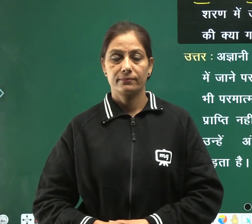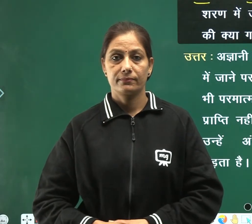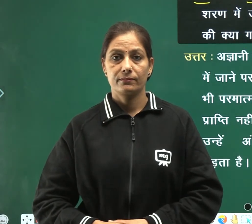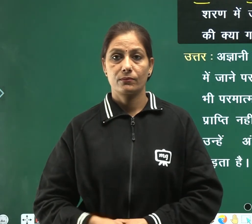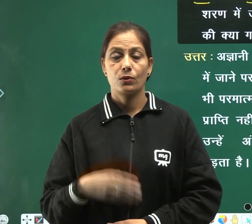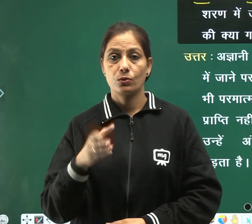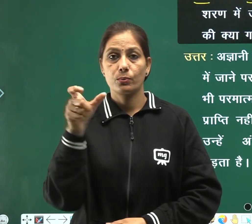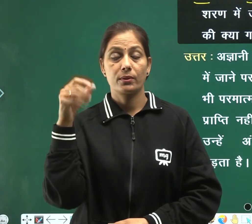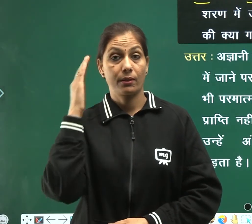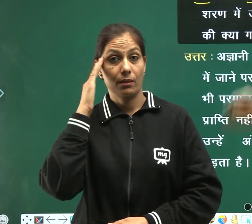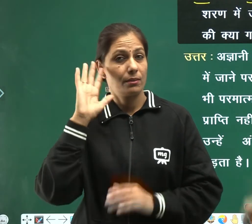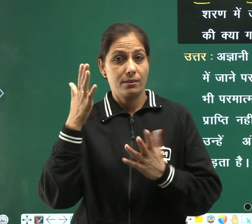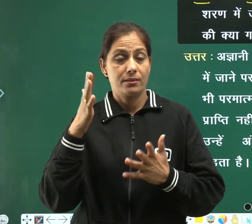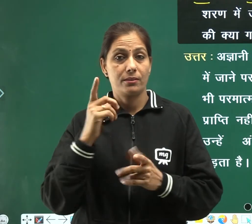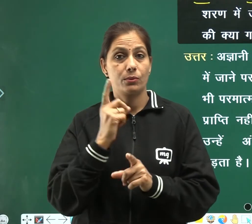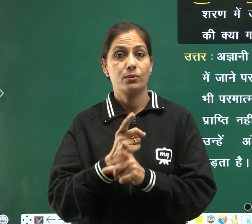अज्ञानी गुरुओं की